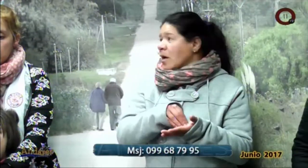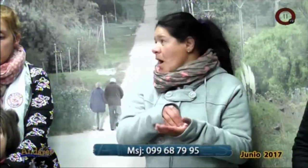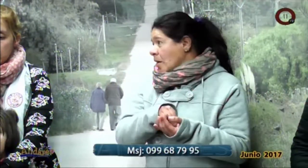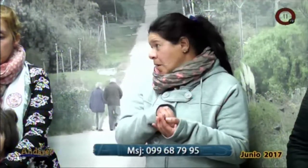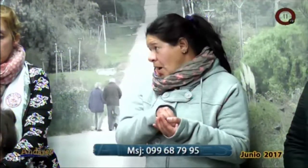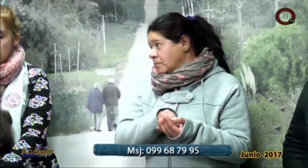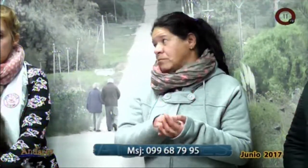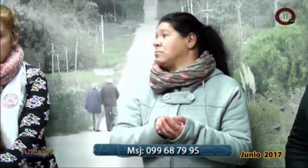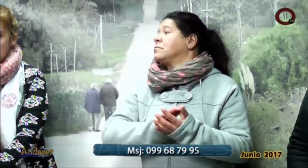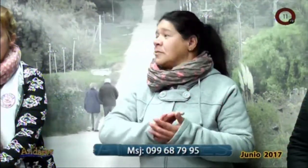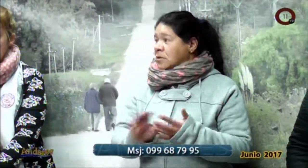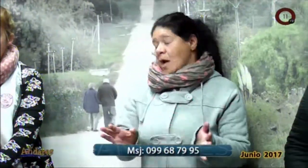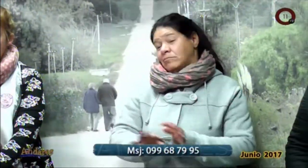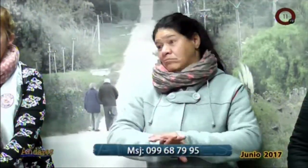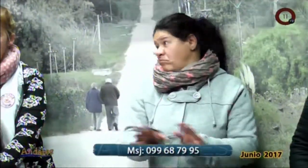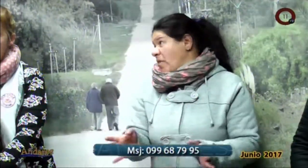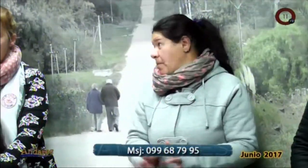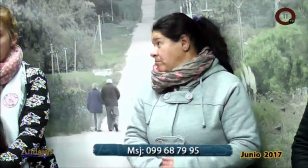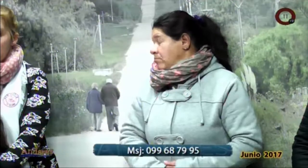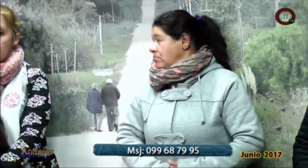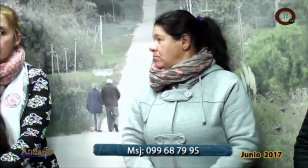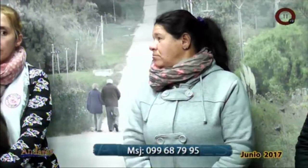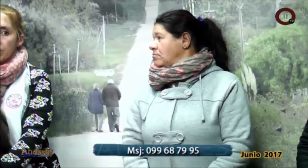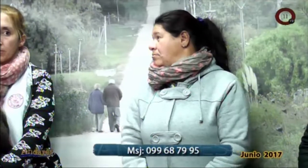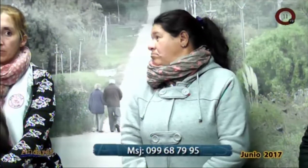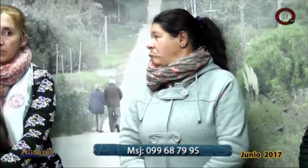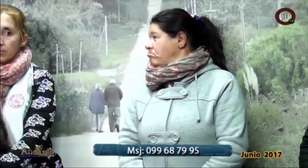Después volvió Se lo llevó